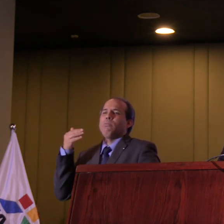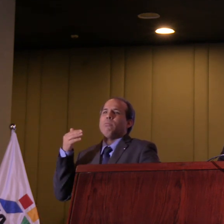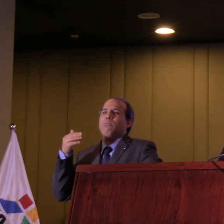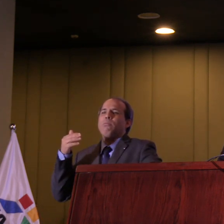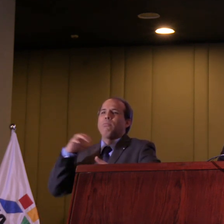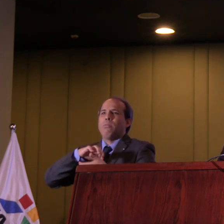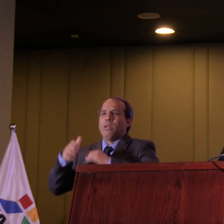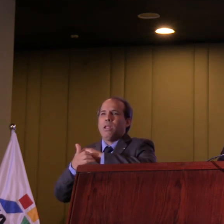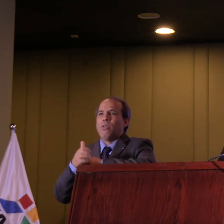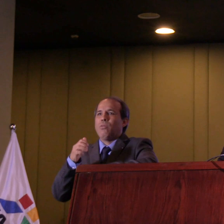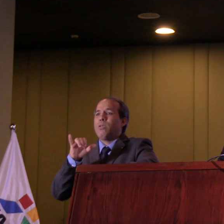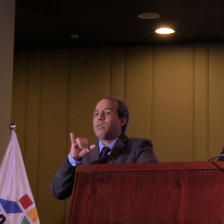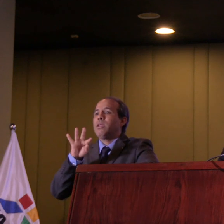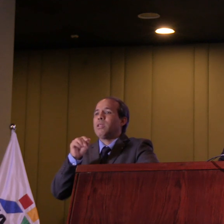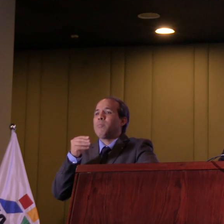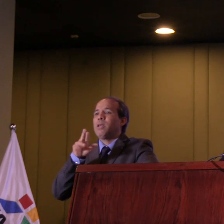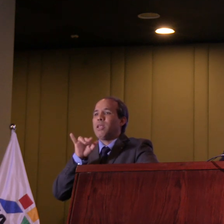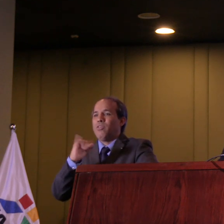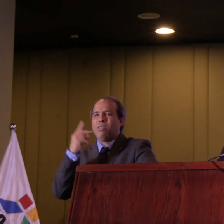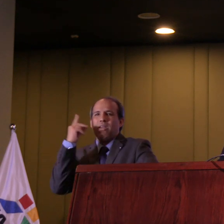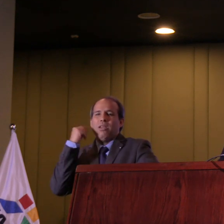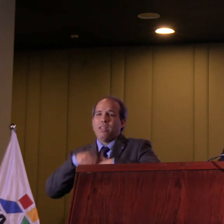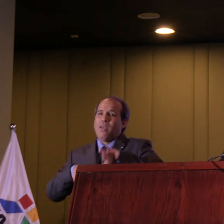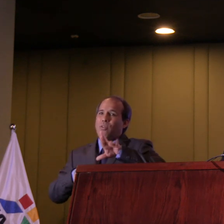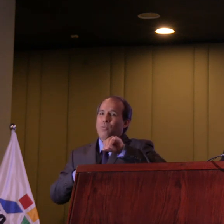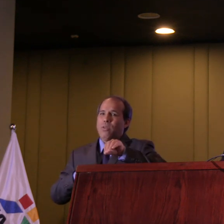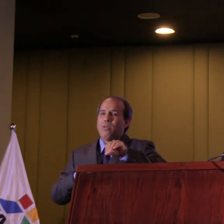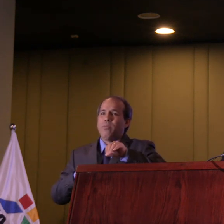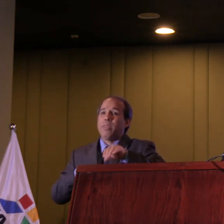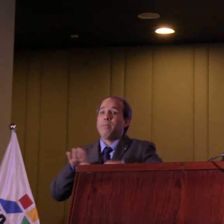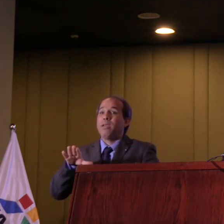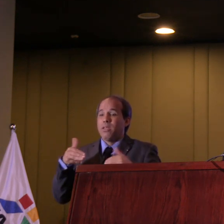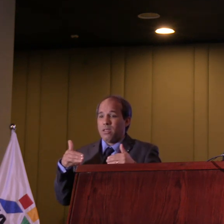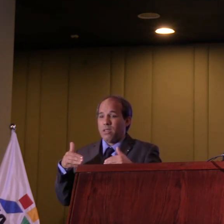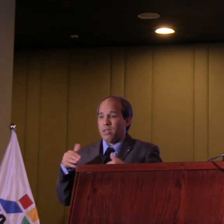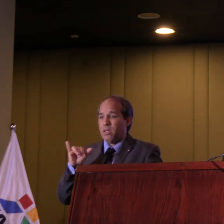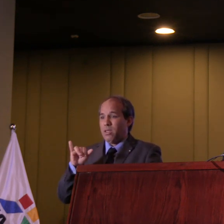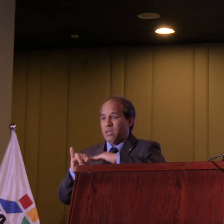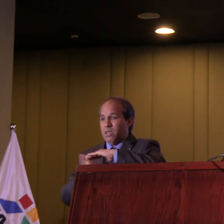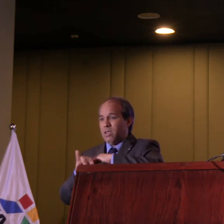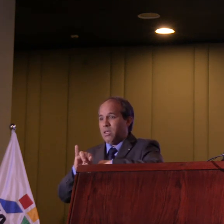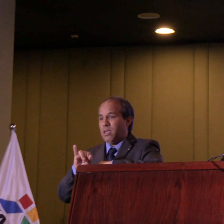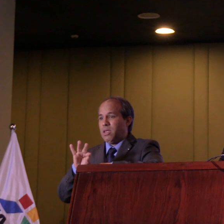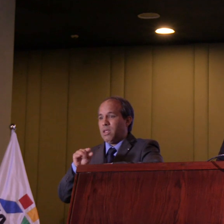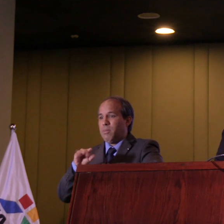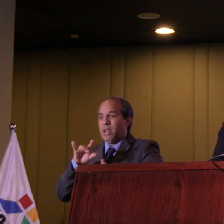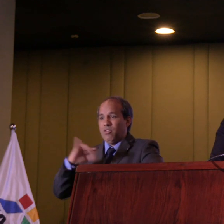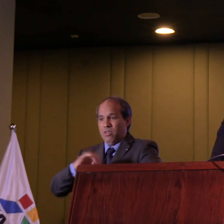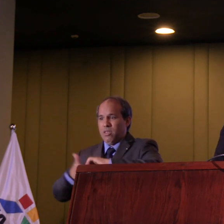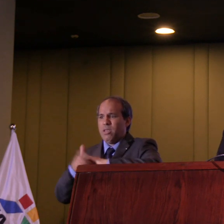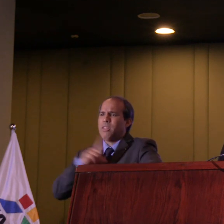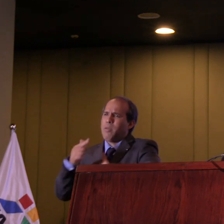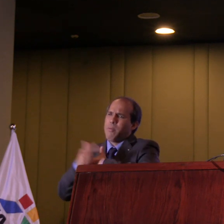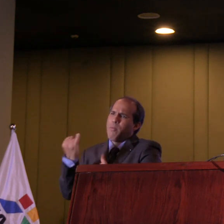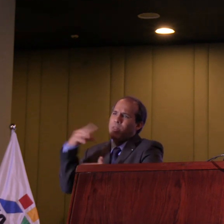cerimônia de hoje, ela nos honra não apenas porque o Itamaraty desempenhou um papel relevante na viabilização de Itaipu, mas também,